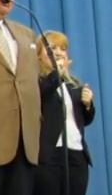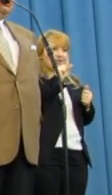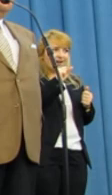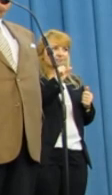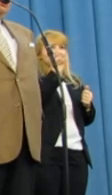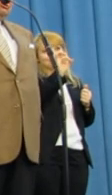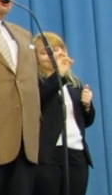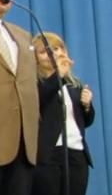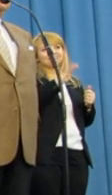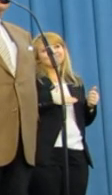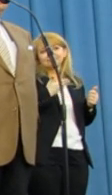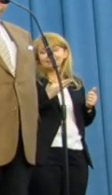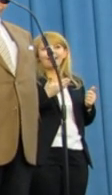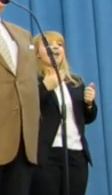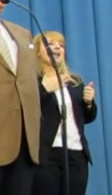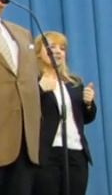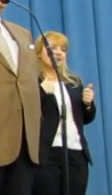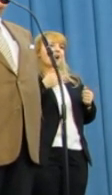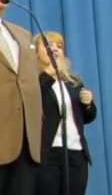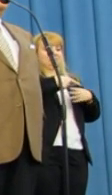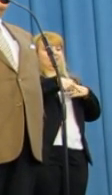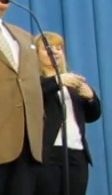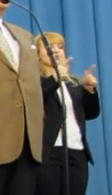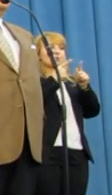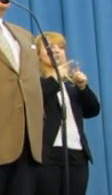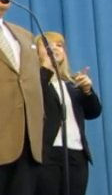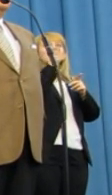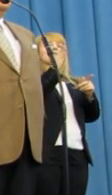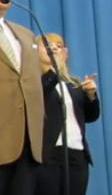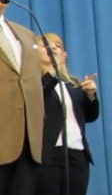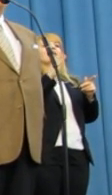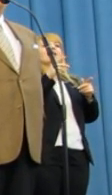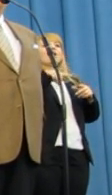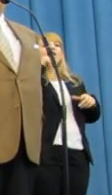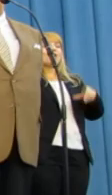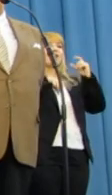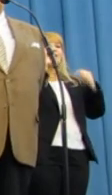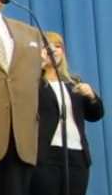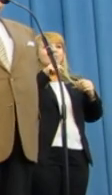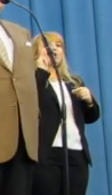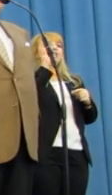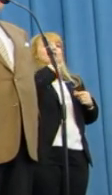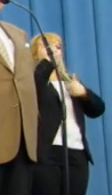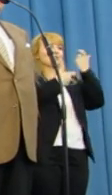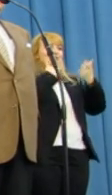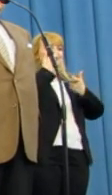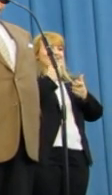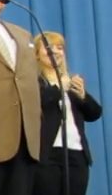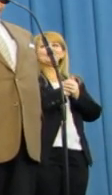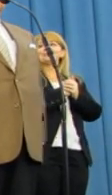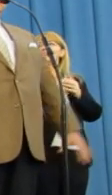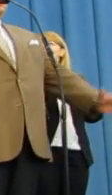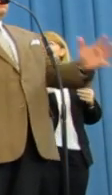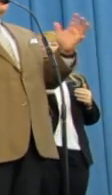poddam pod głosowanie i oczekuję na wynik tego głosowania. Na to się pan nie zrzeknie. Czy ja mogę ale poczekaj skutkę. Ja nie mam żadnego, moi